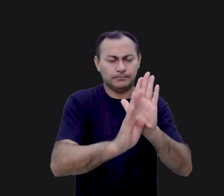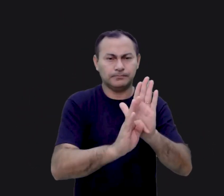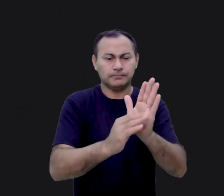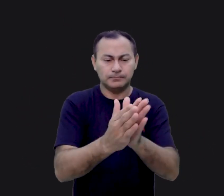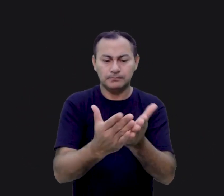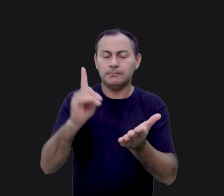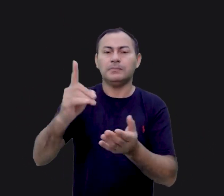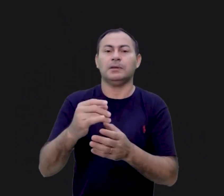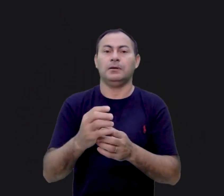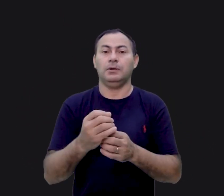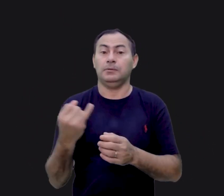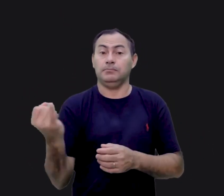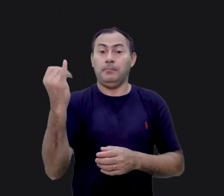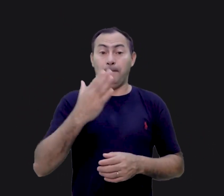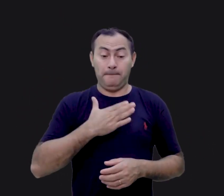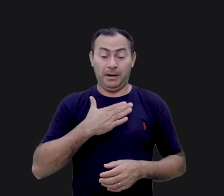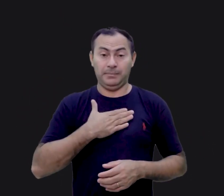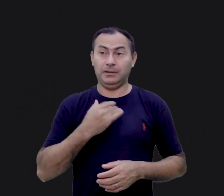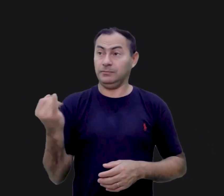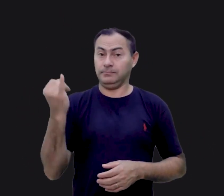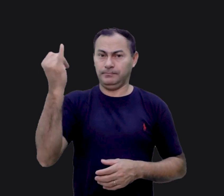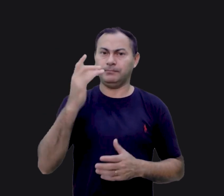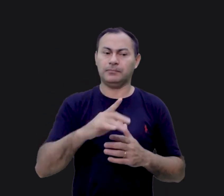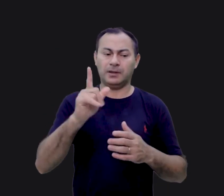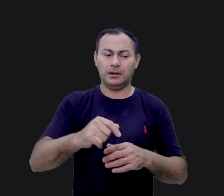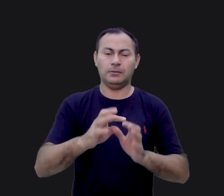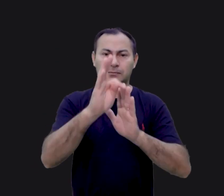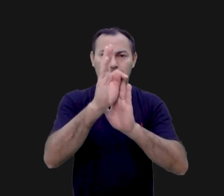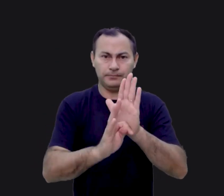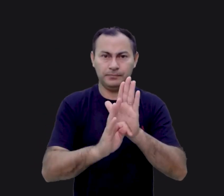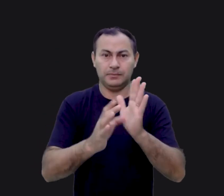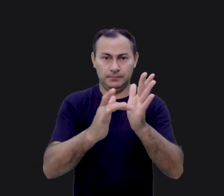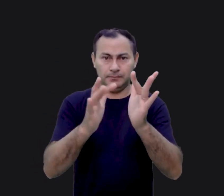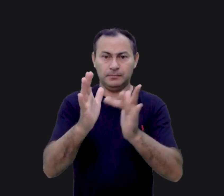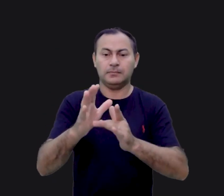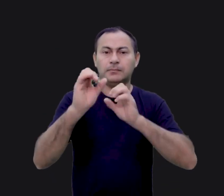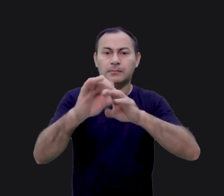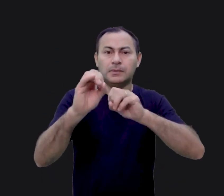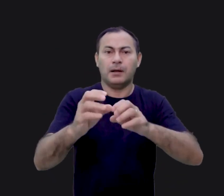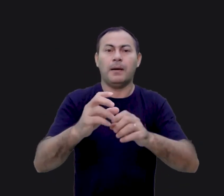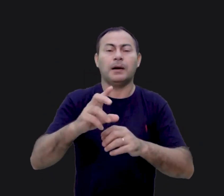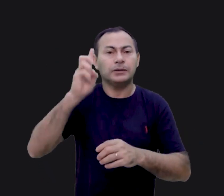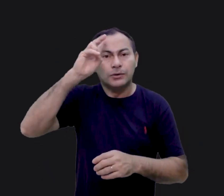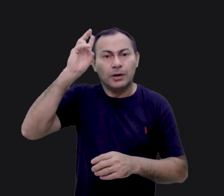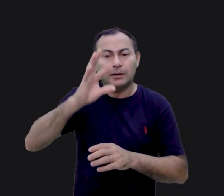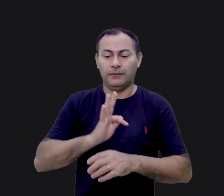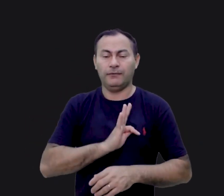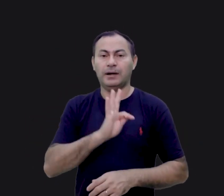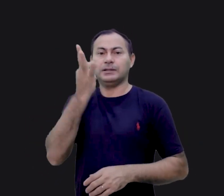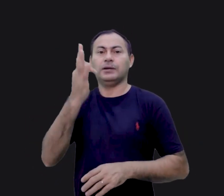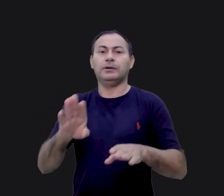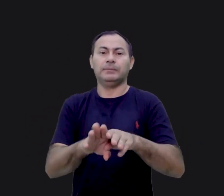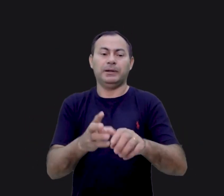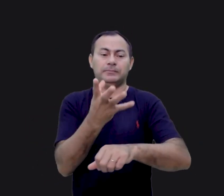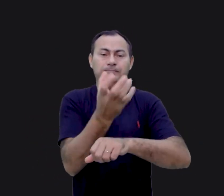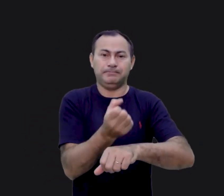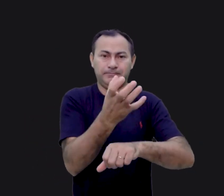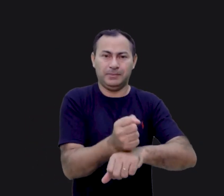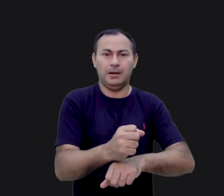manhã foi especialmente importante para mim era o texto em que Jesus ensinou a parábola do fariseu e do publicano eu